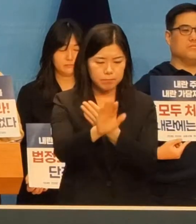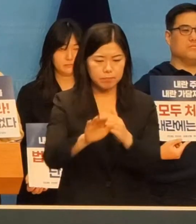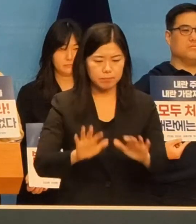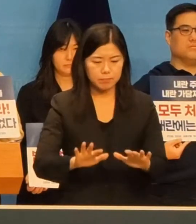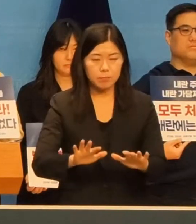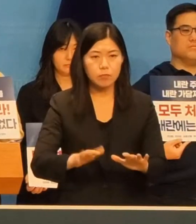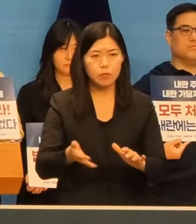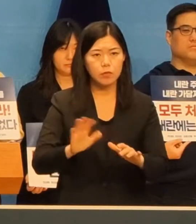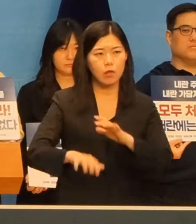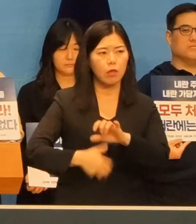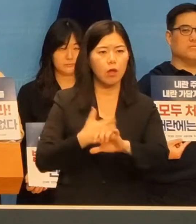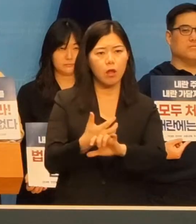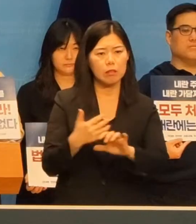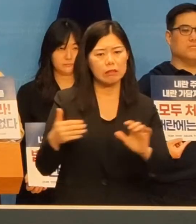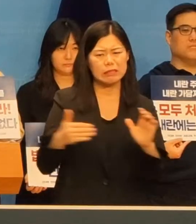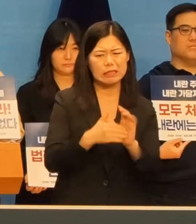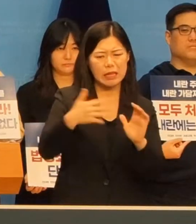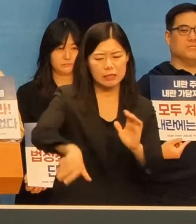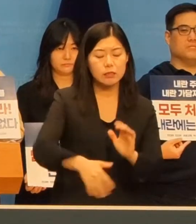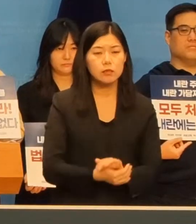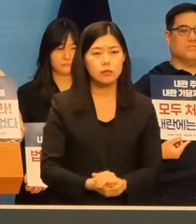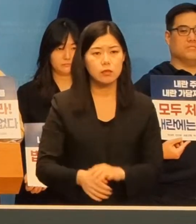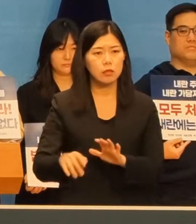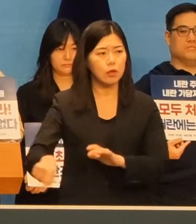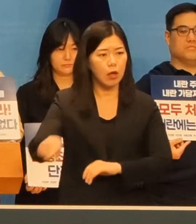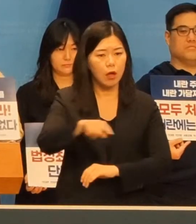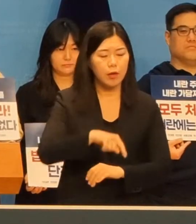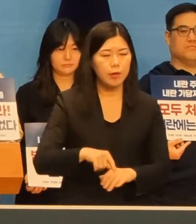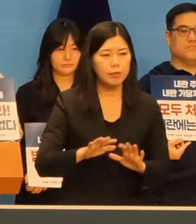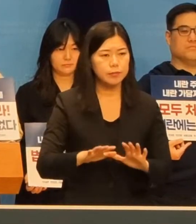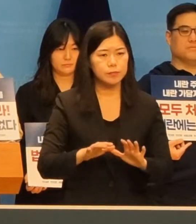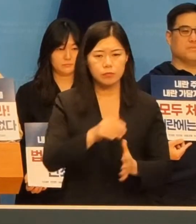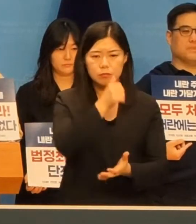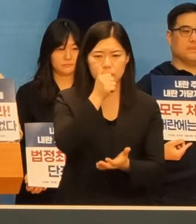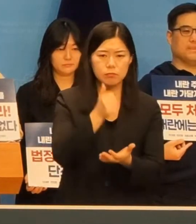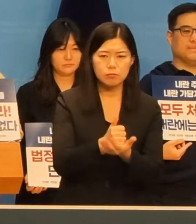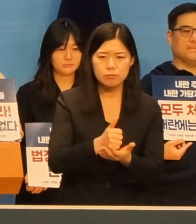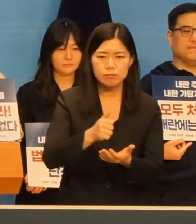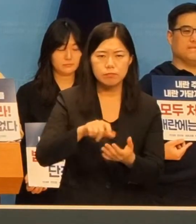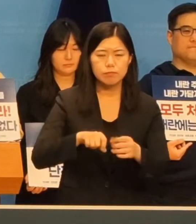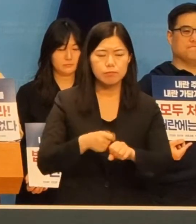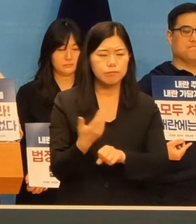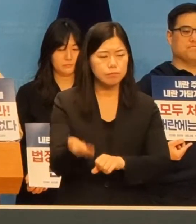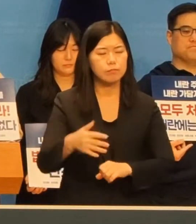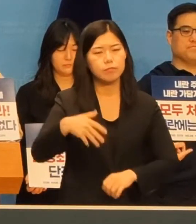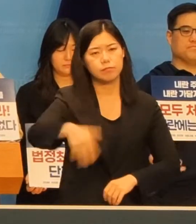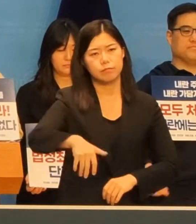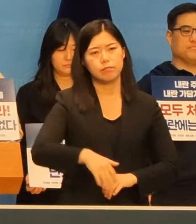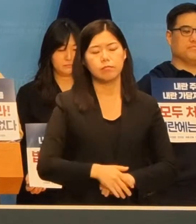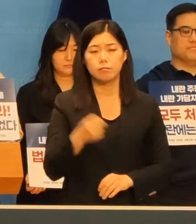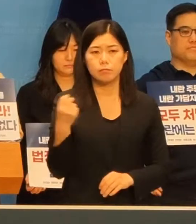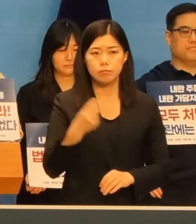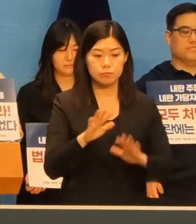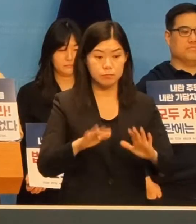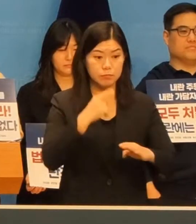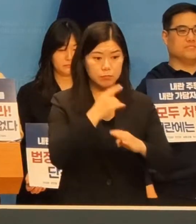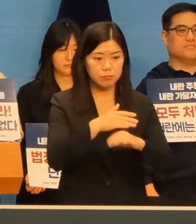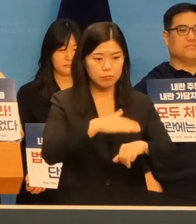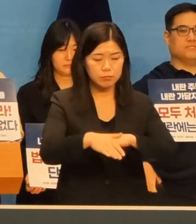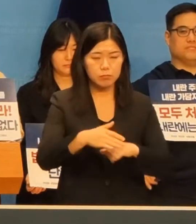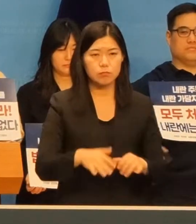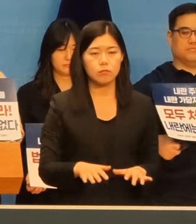끝나지 않았습니다. 내란 세력들은 아직 단죄되지 않았고 우리 민주주의는